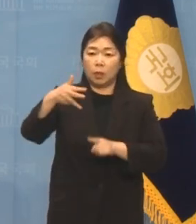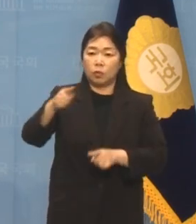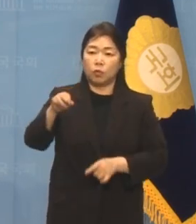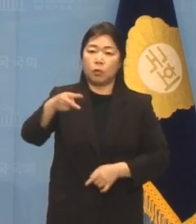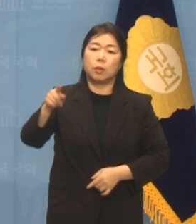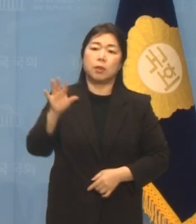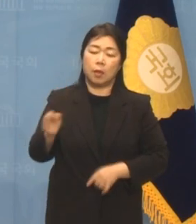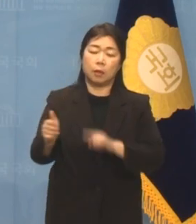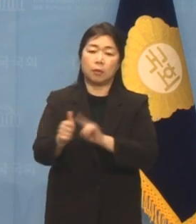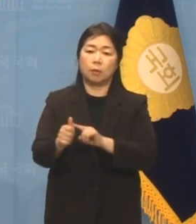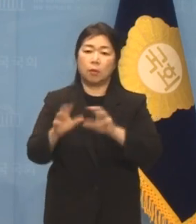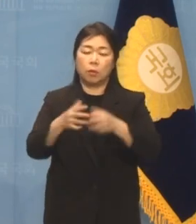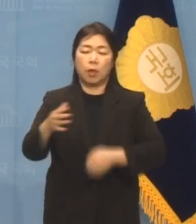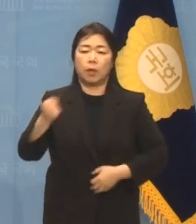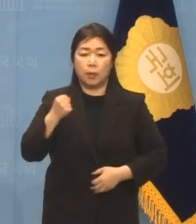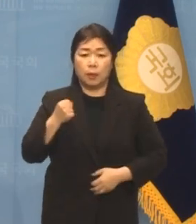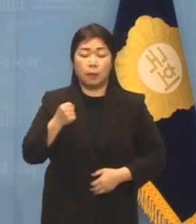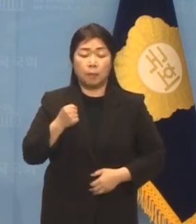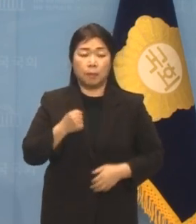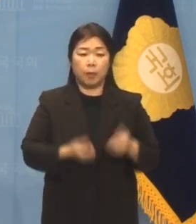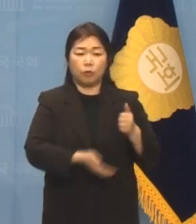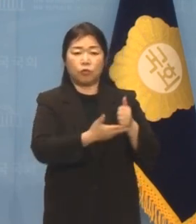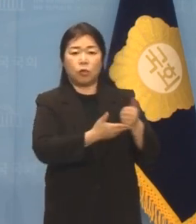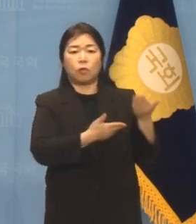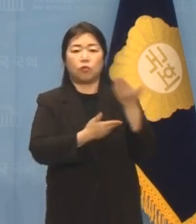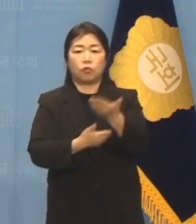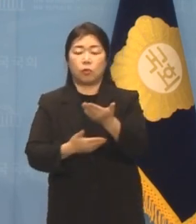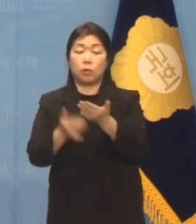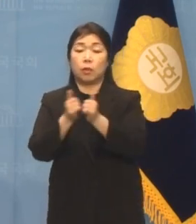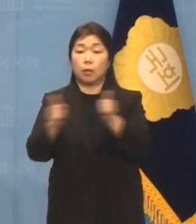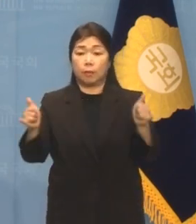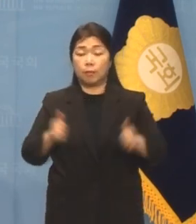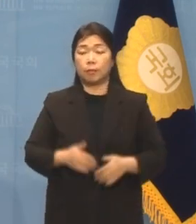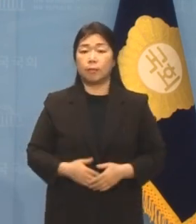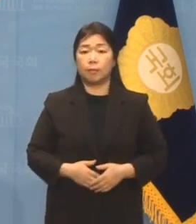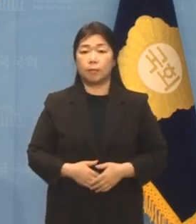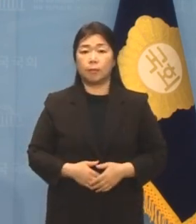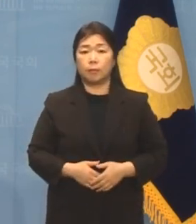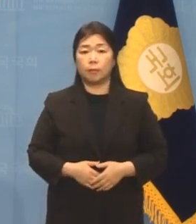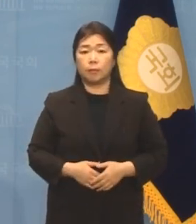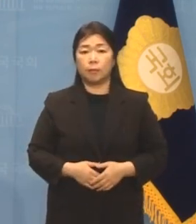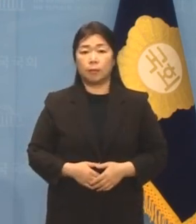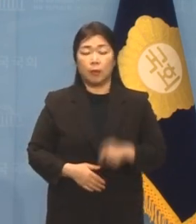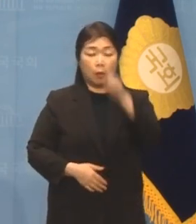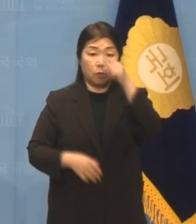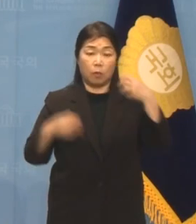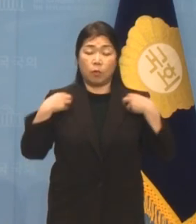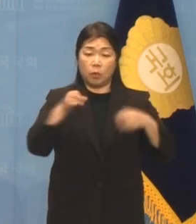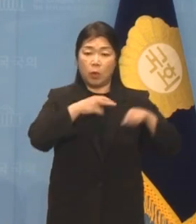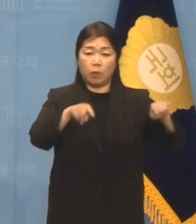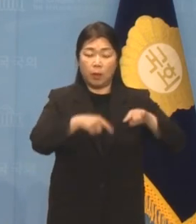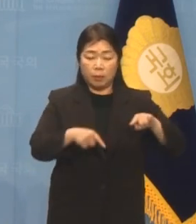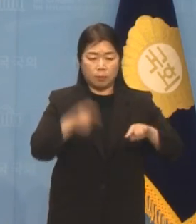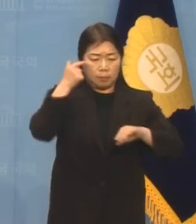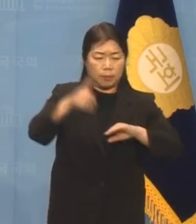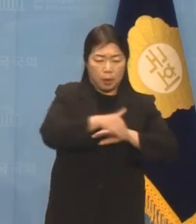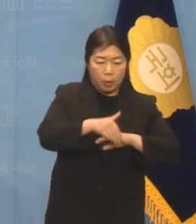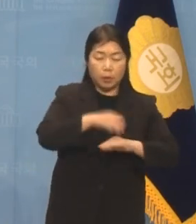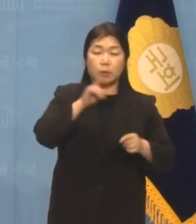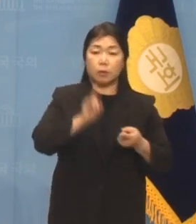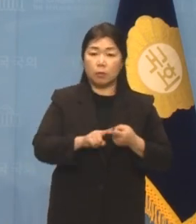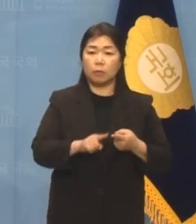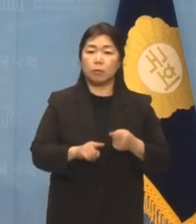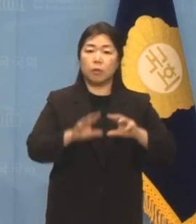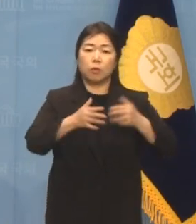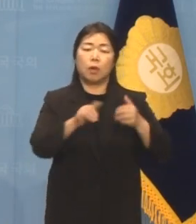상임위원은 국의 목수 추천된 인물입니다 정부 여당이 마음 먹고 국